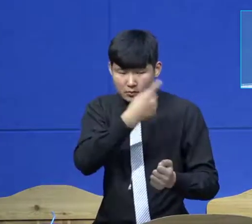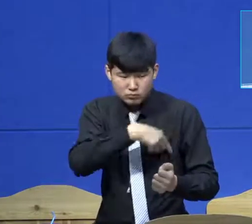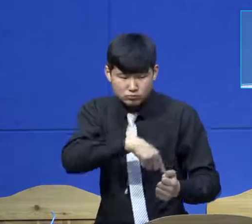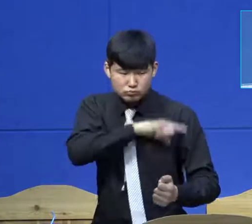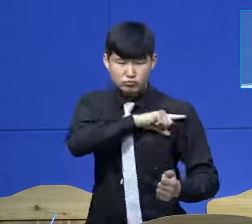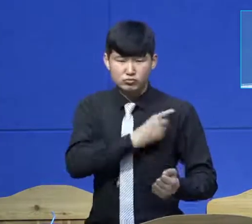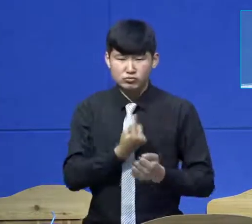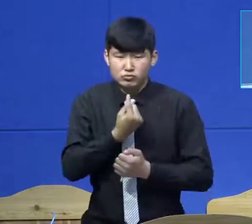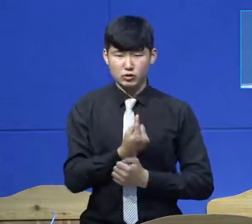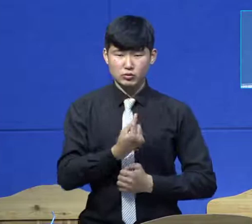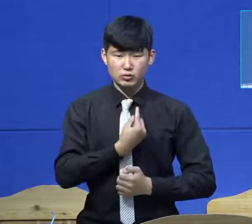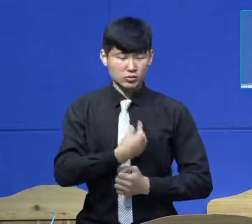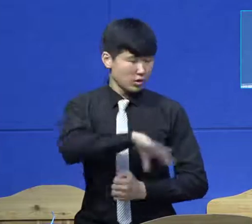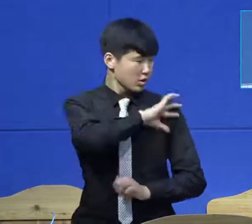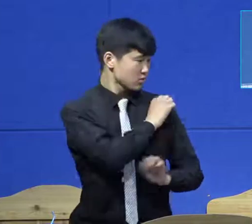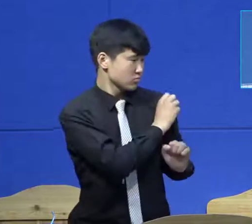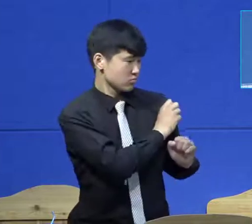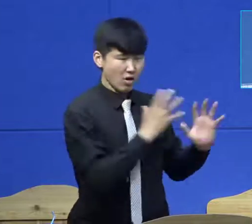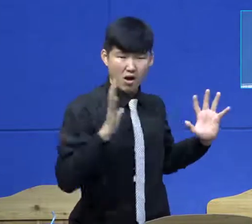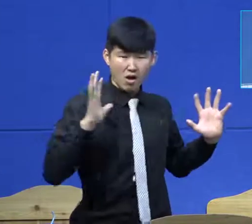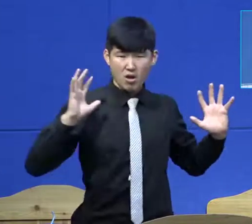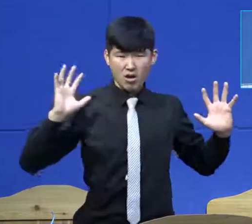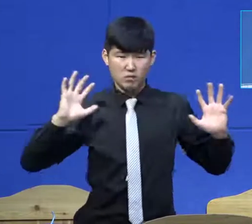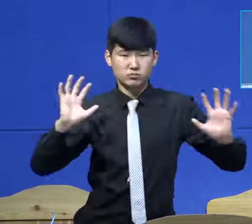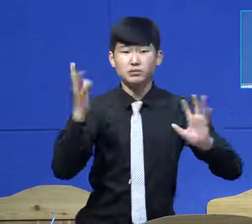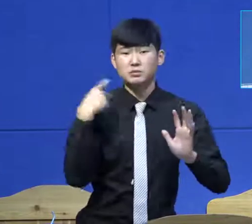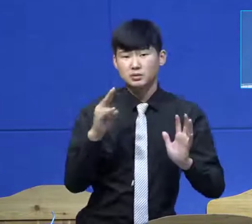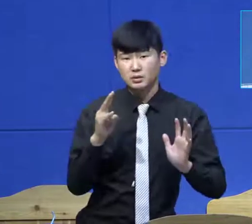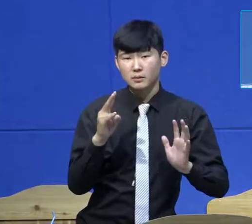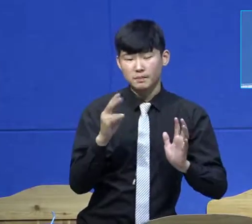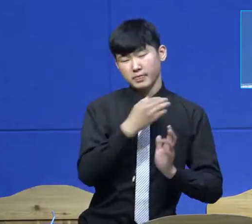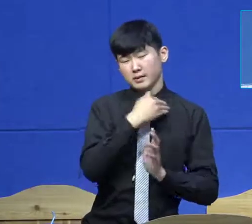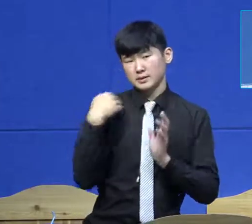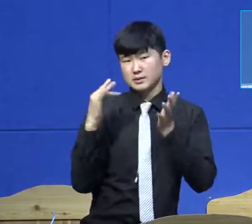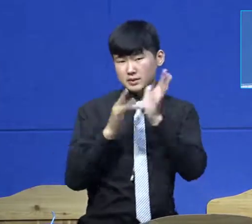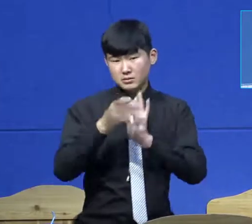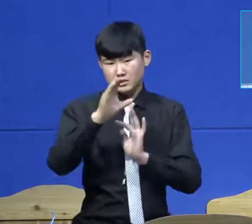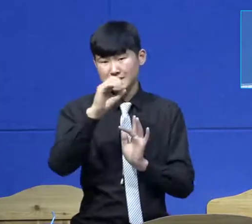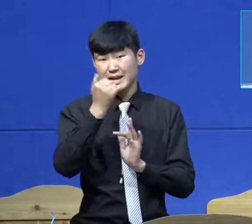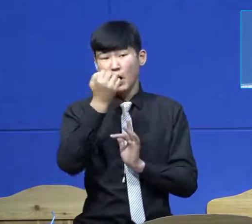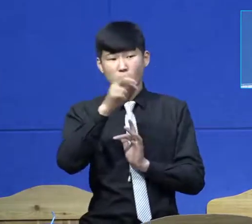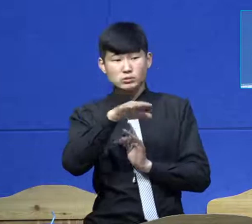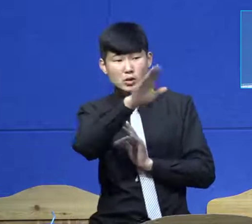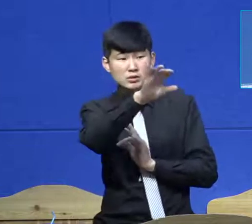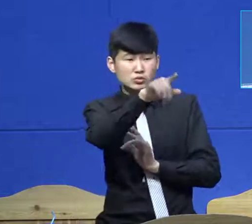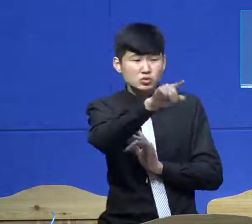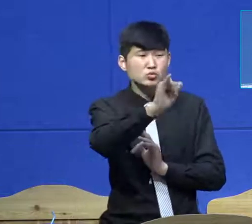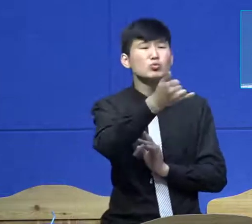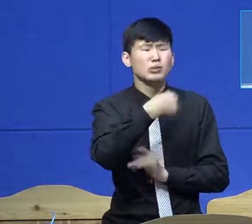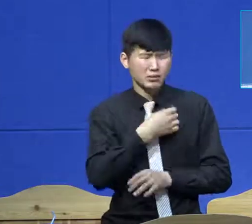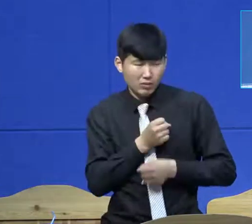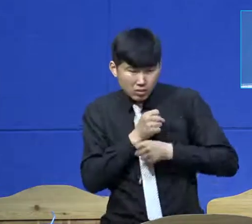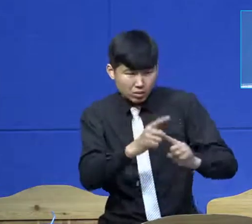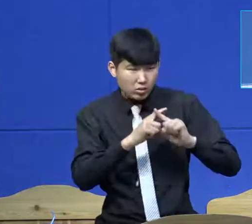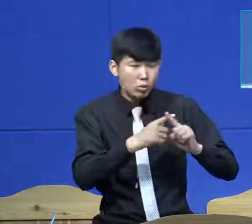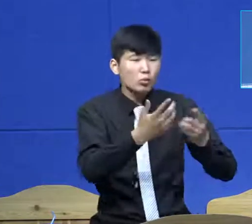тэргүүлсэн байна. Тий. Эзэн Есүс Саулд, Саулаа, чи юунд дам авчин вэ?